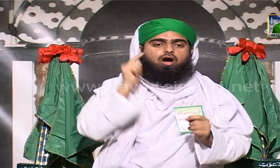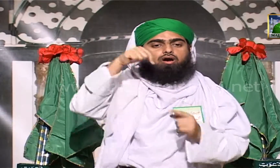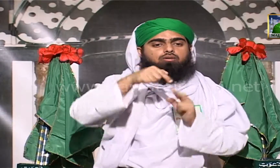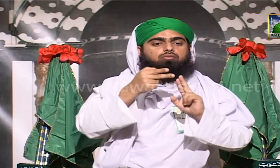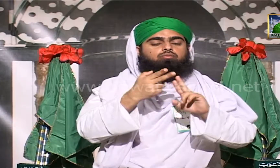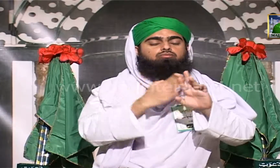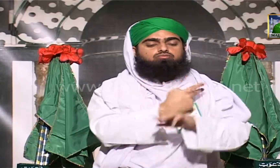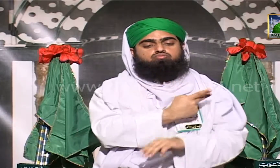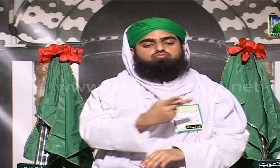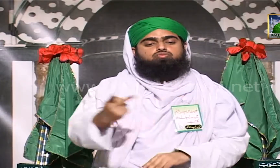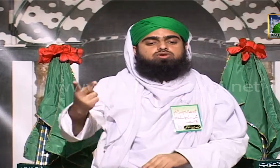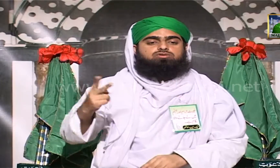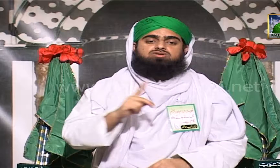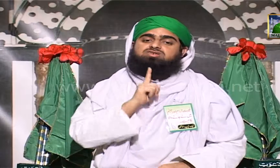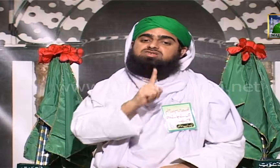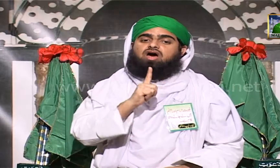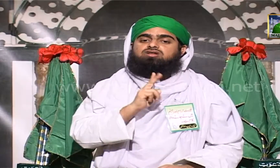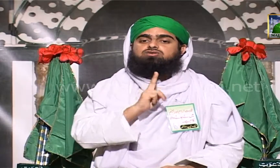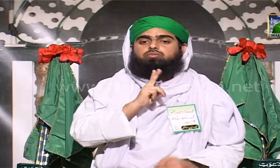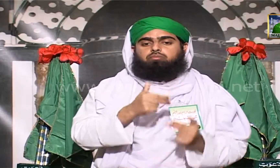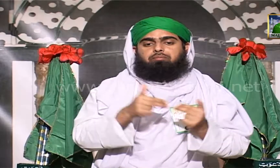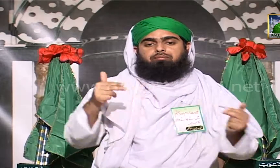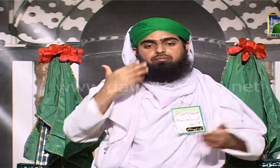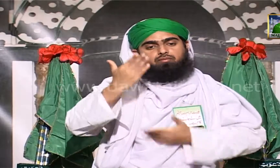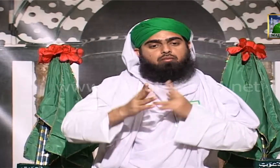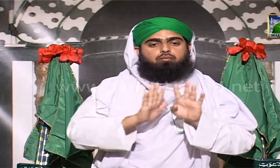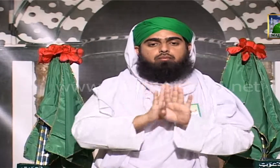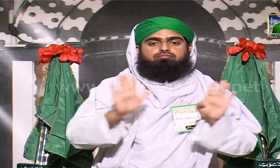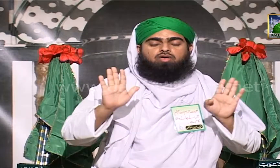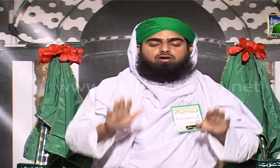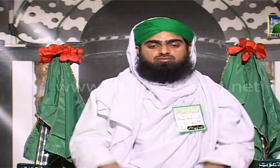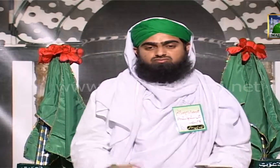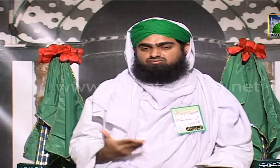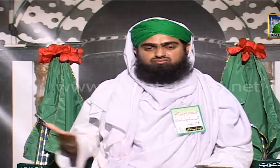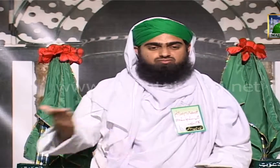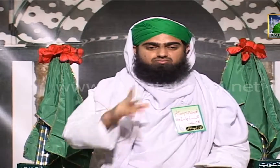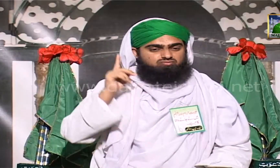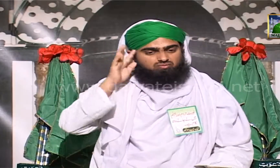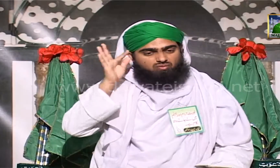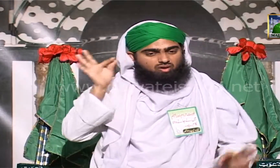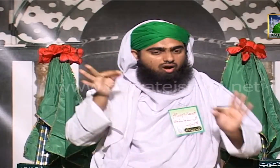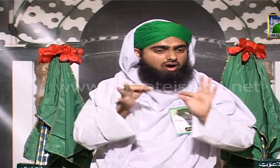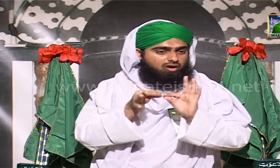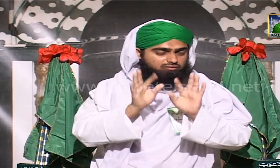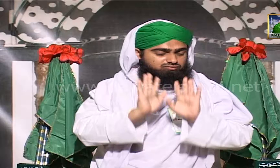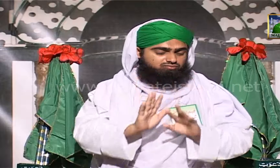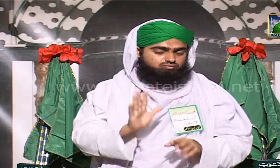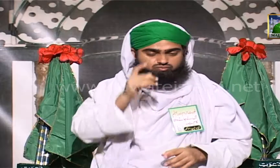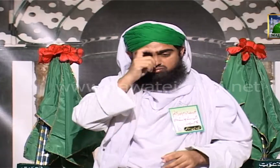تھے, اور اے عقیدت مندان غوث اعظم تم جھوٹ بولا کرتے. تو جھوٹ کی بھیانک سزا